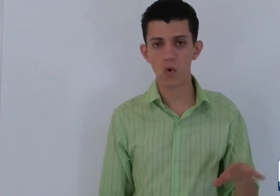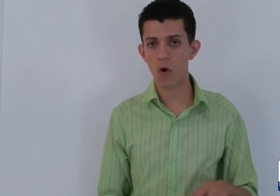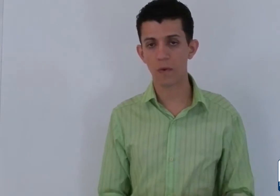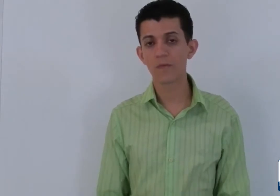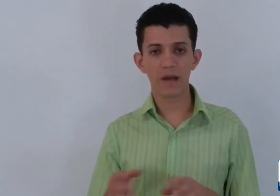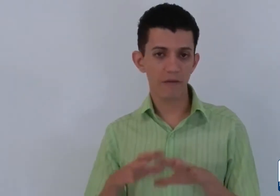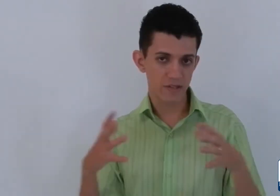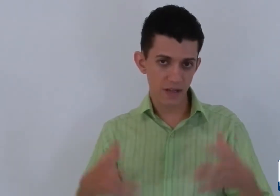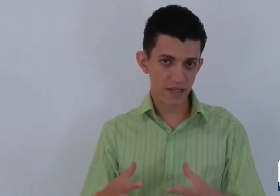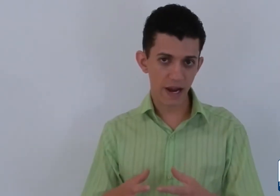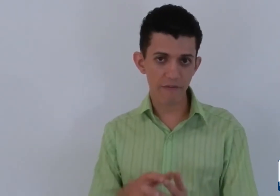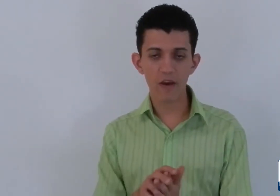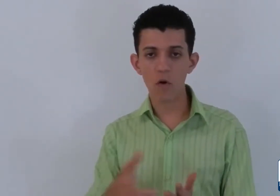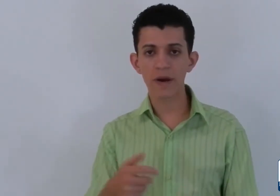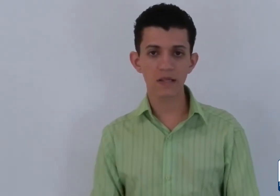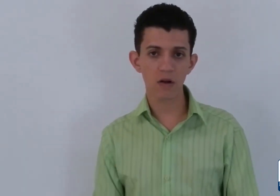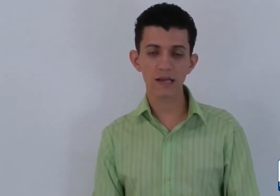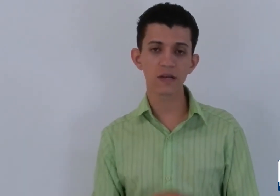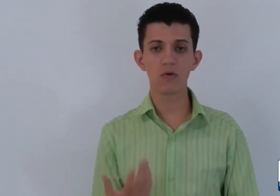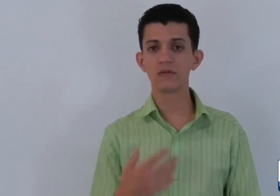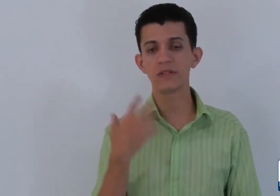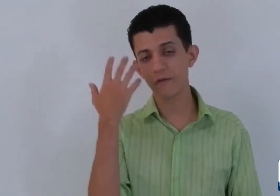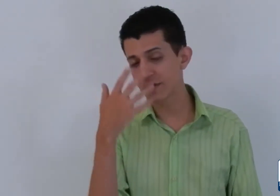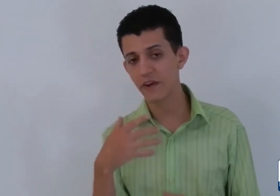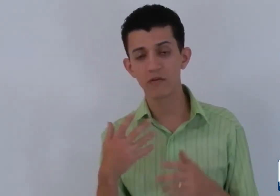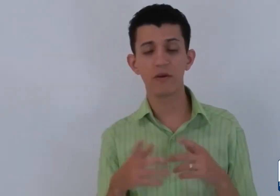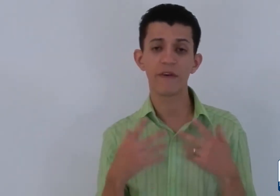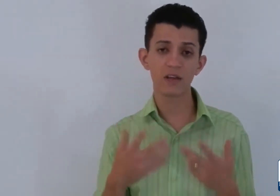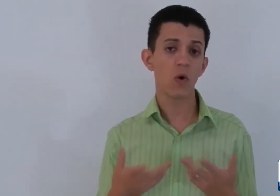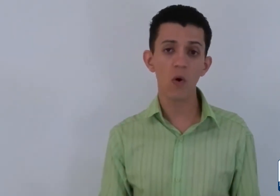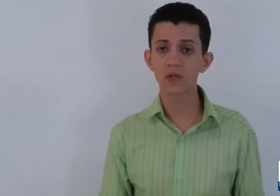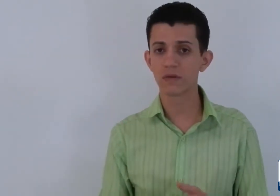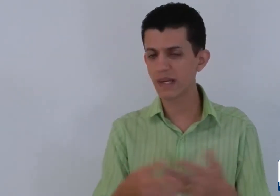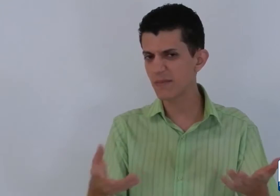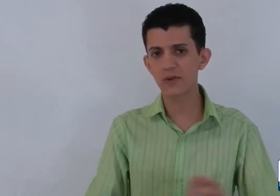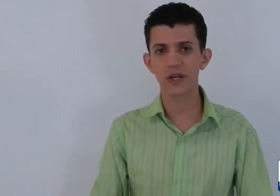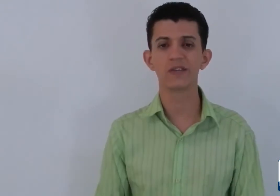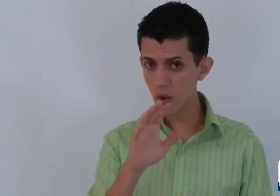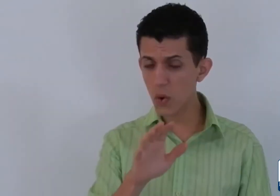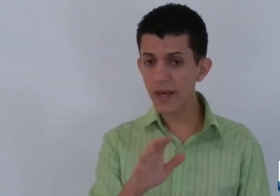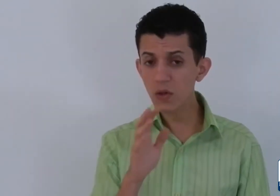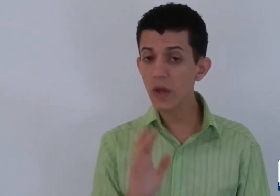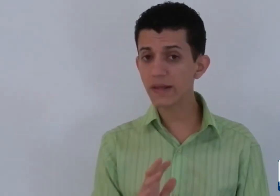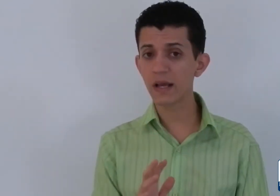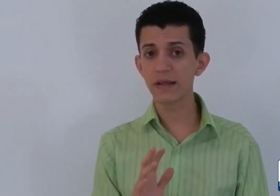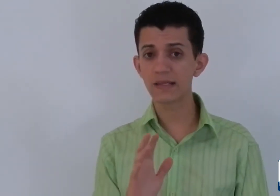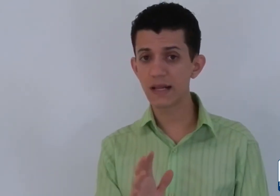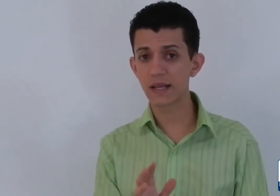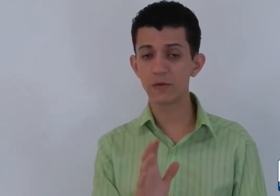do corpo. E aí você descreve como que é essa locação, se o sinal fosse feito em frente ao rosto, e assim por diante. O quinto item dessa lista aí de